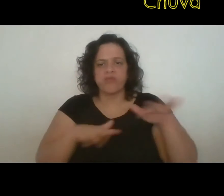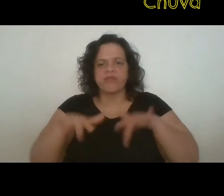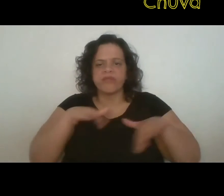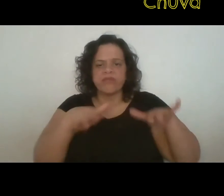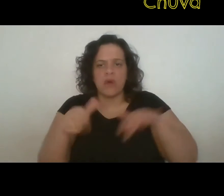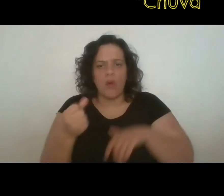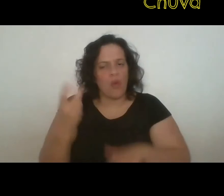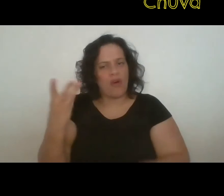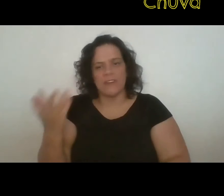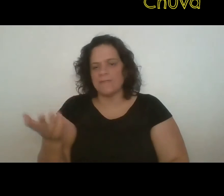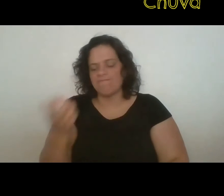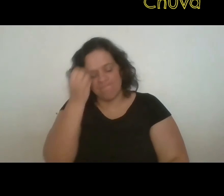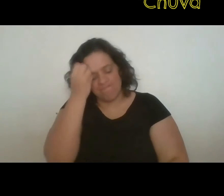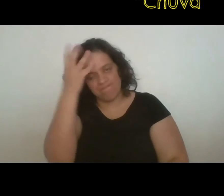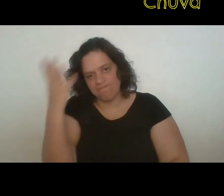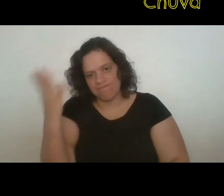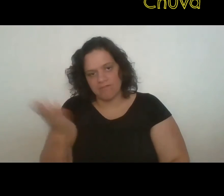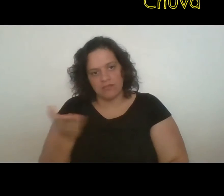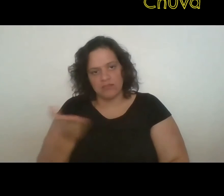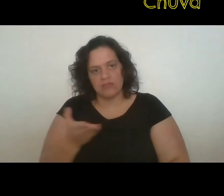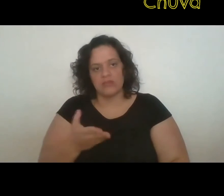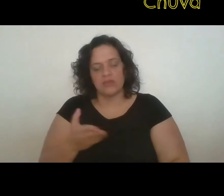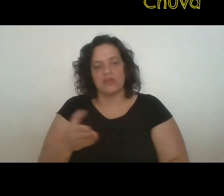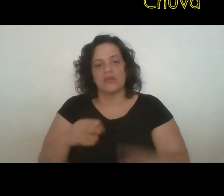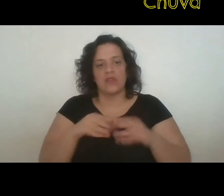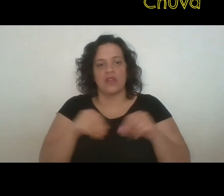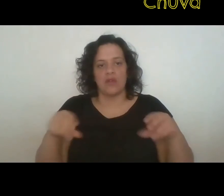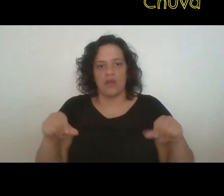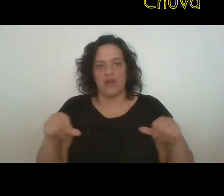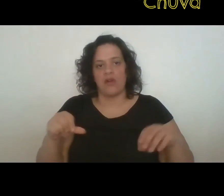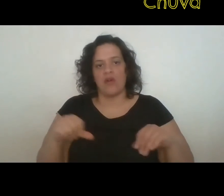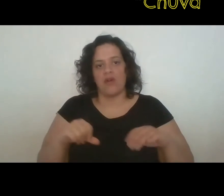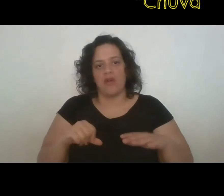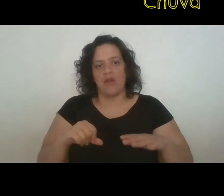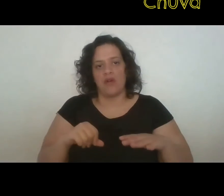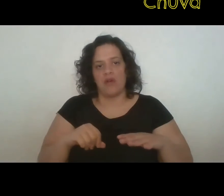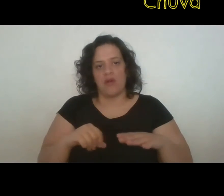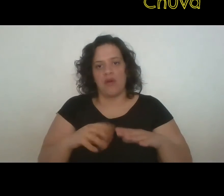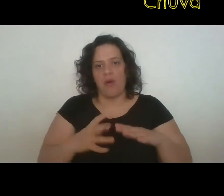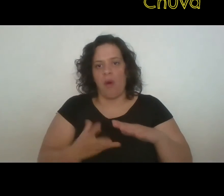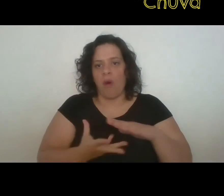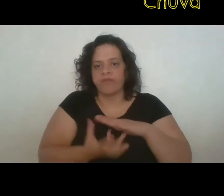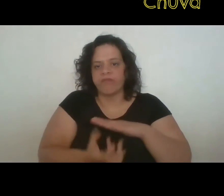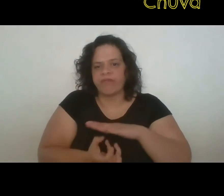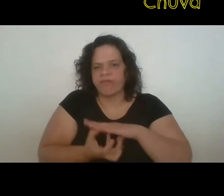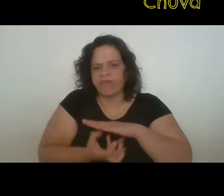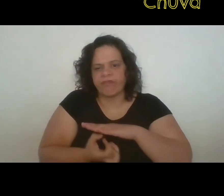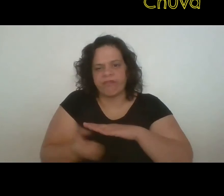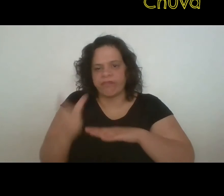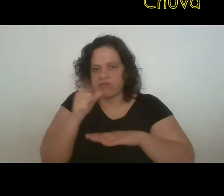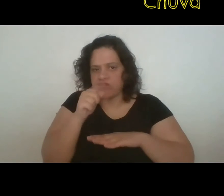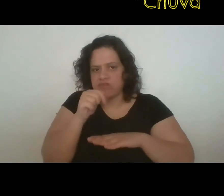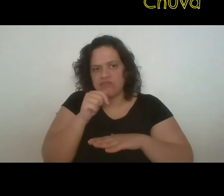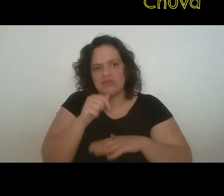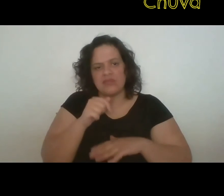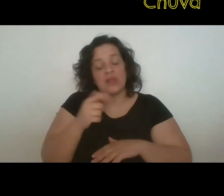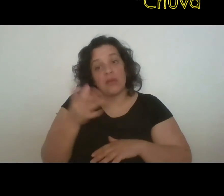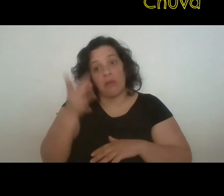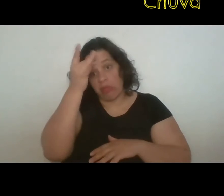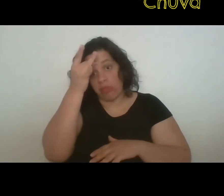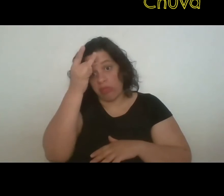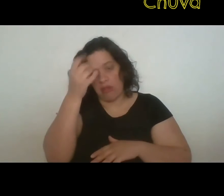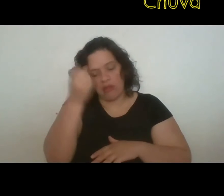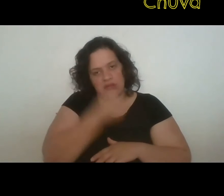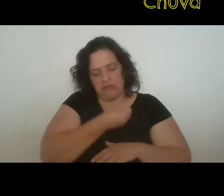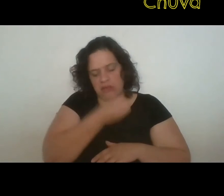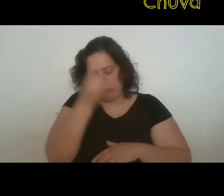Retenção de água com solo saturado, tá? Eu vou falar para você, se eu não me engano, eu não tenho esse número de cabeça mesmo, mas se eu